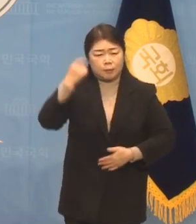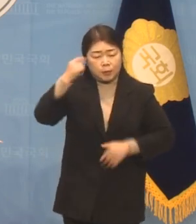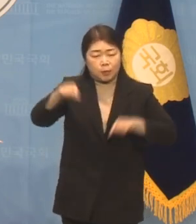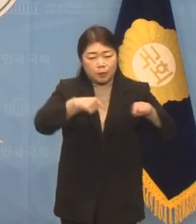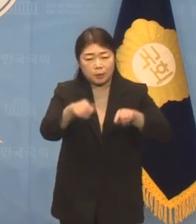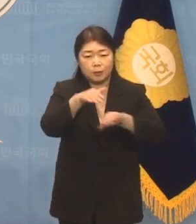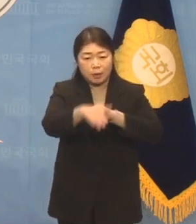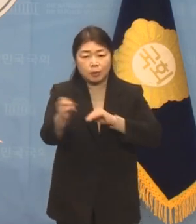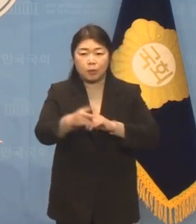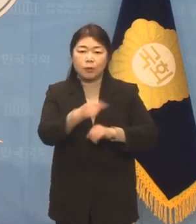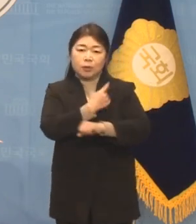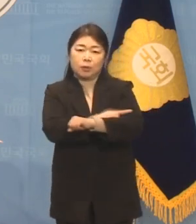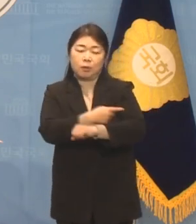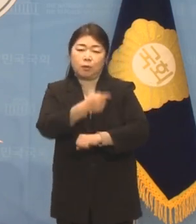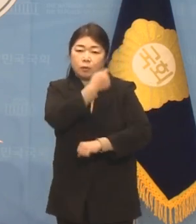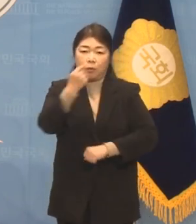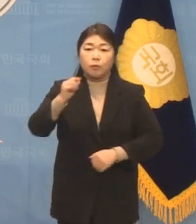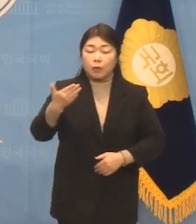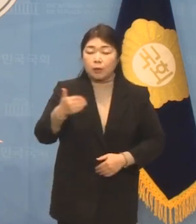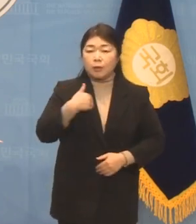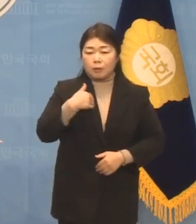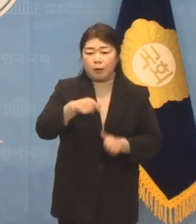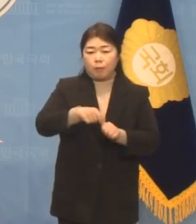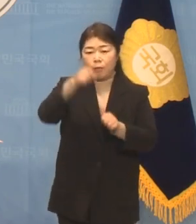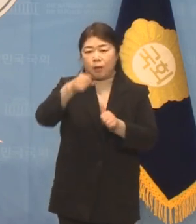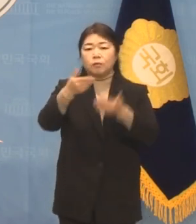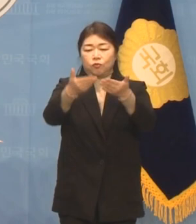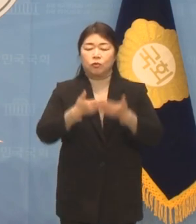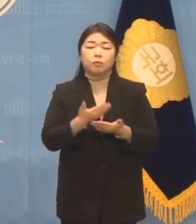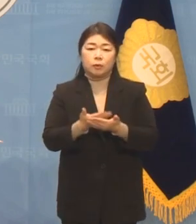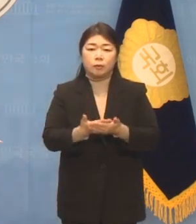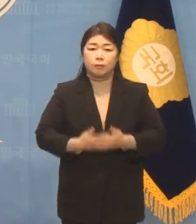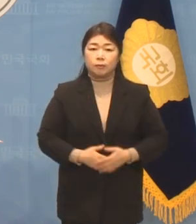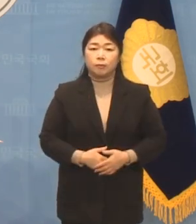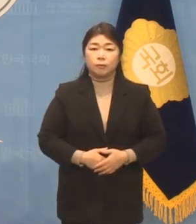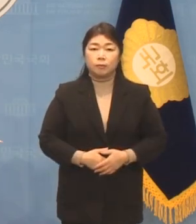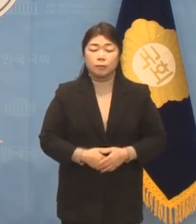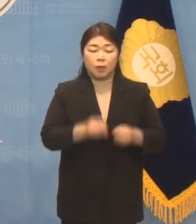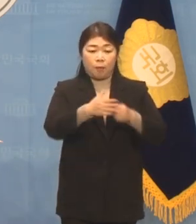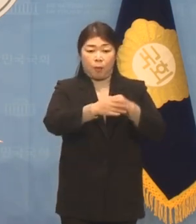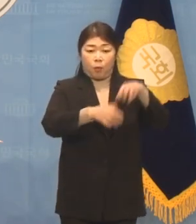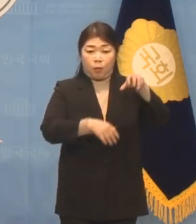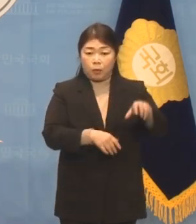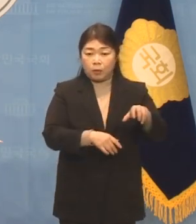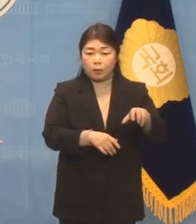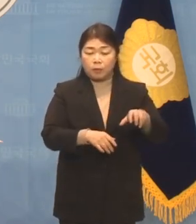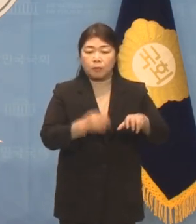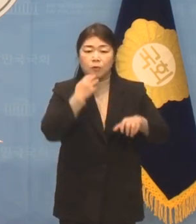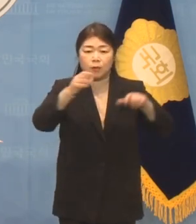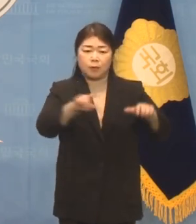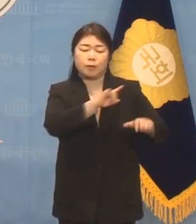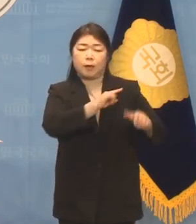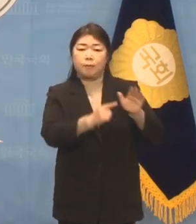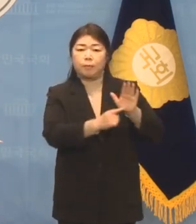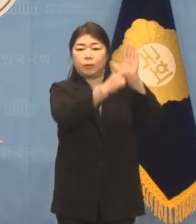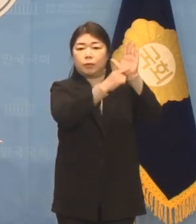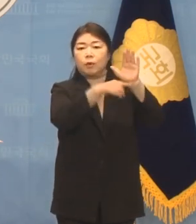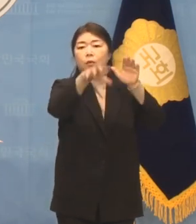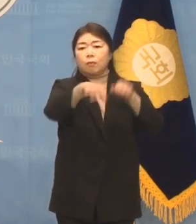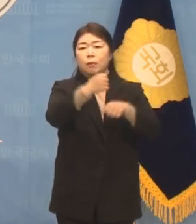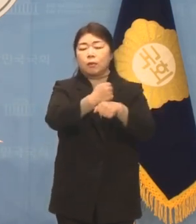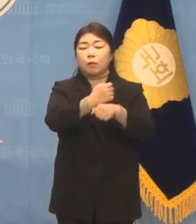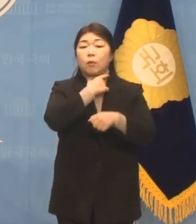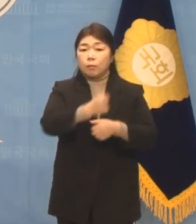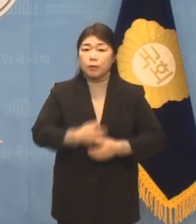선택해 주십시오. 마포를 마영성의 으뜸으로 만들겠습니다. 민주주의의